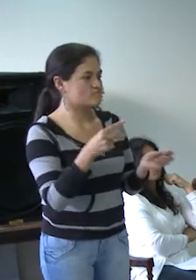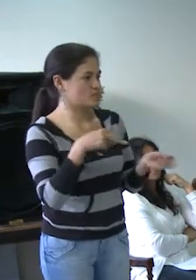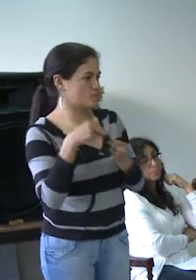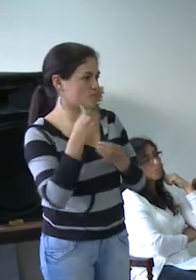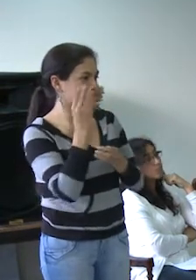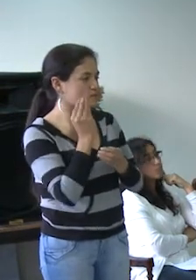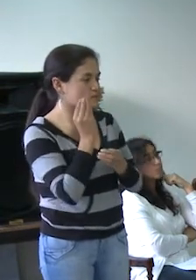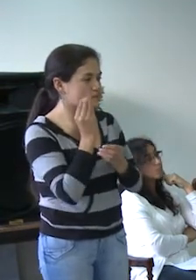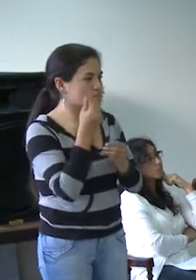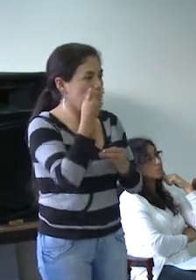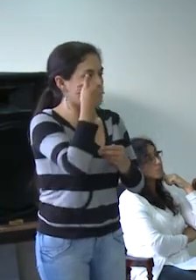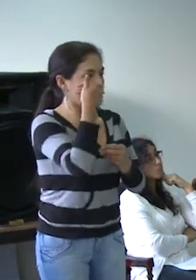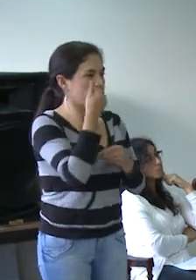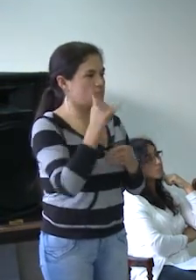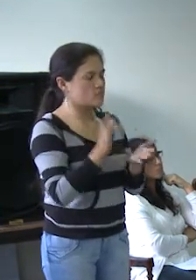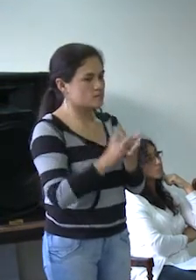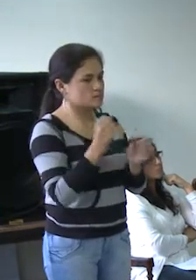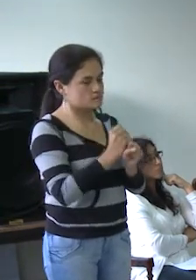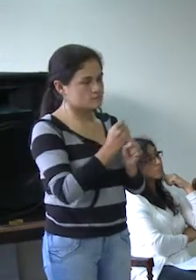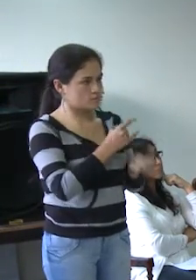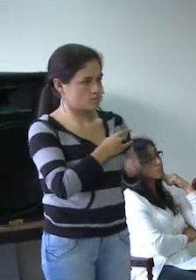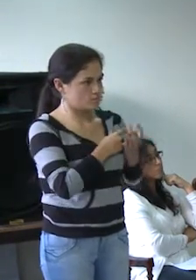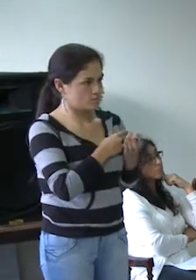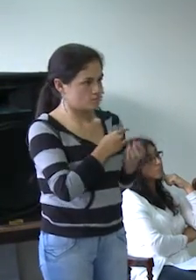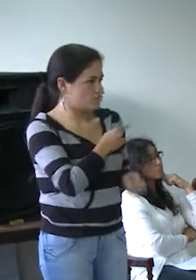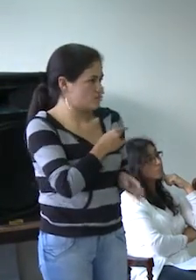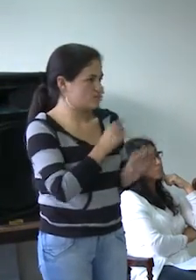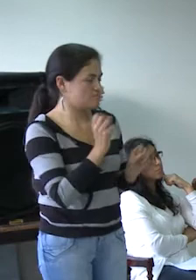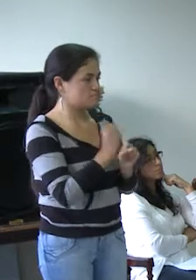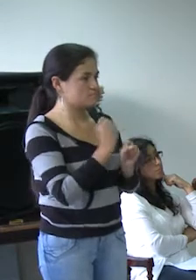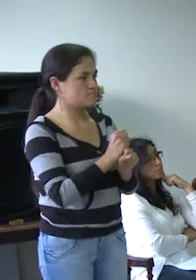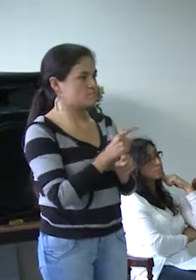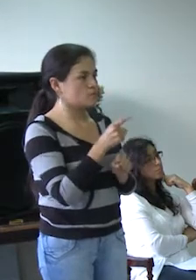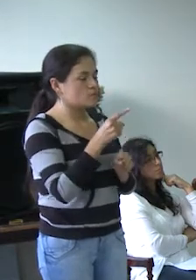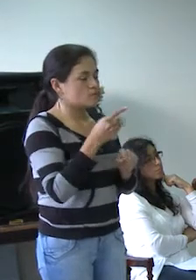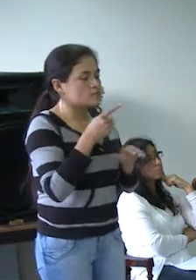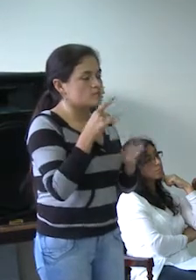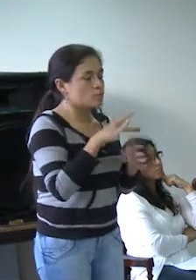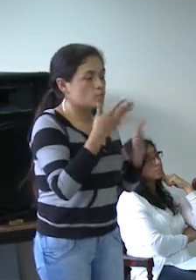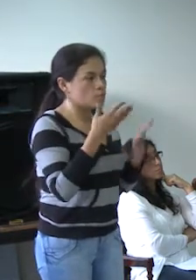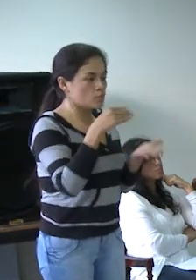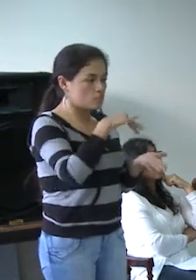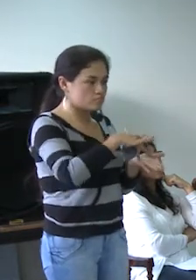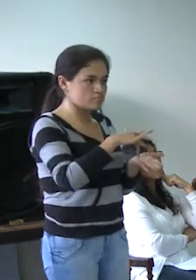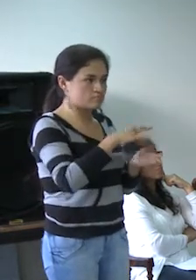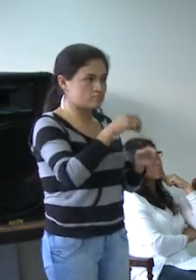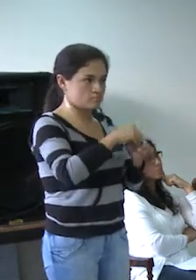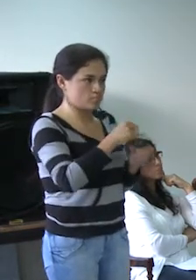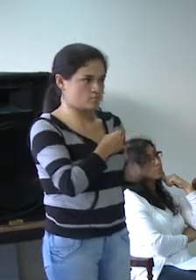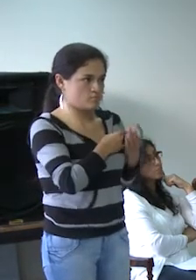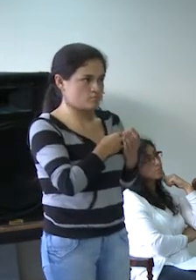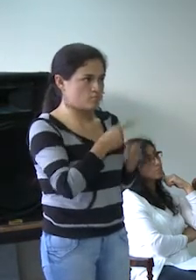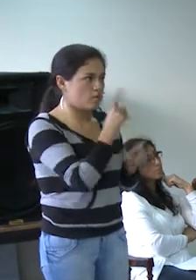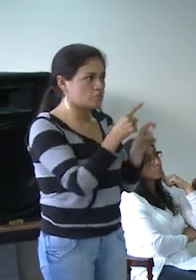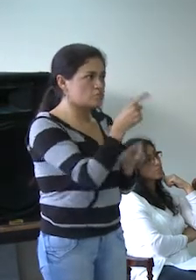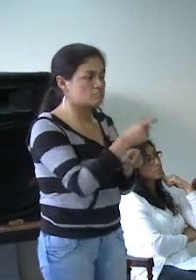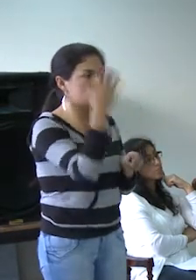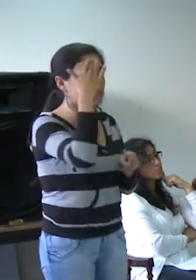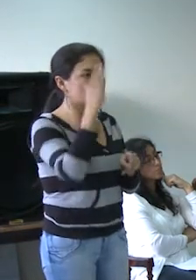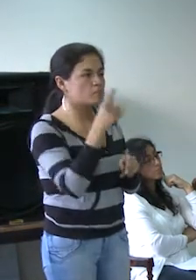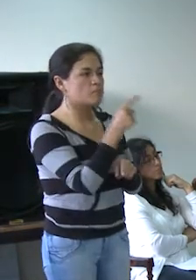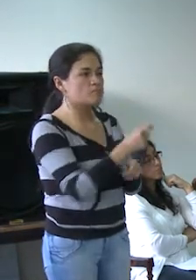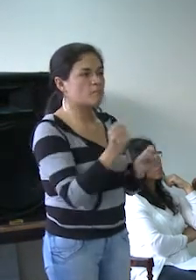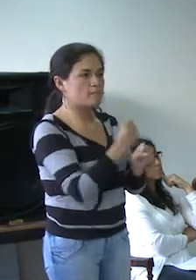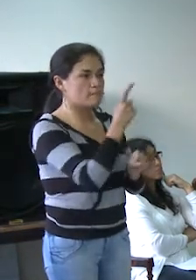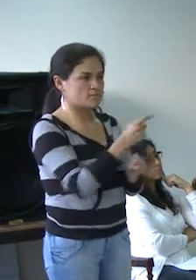la universidad, generando conciencia de que no podía haber trabajadores en la universidad pedagógica que fueran analfabetas o no tuvieran la